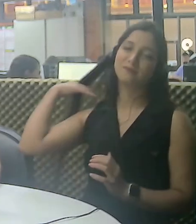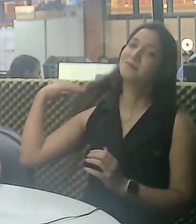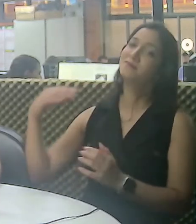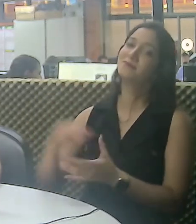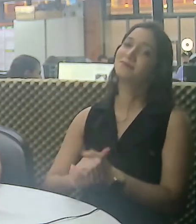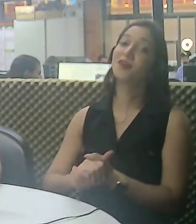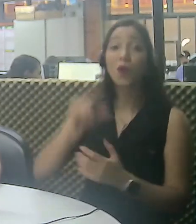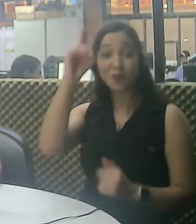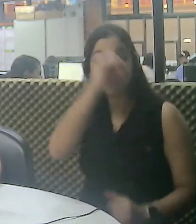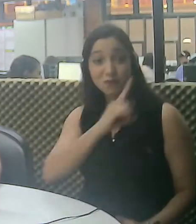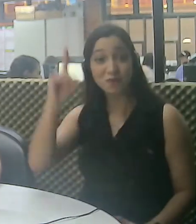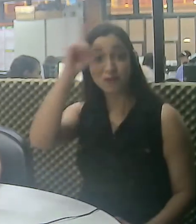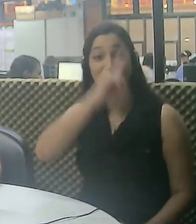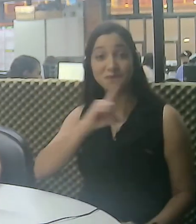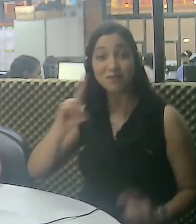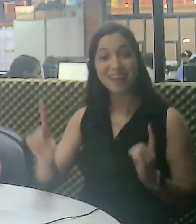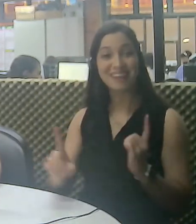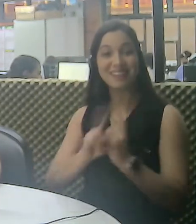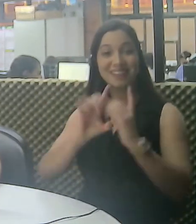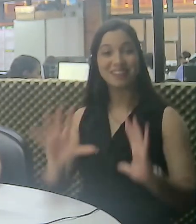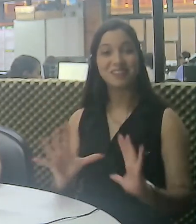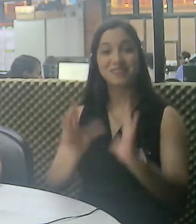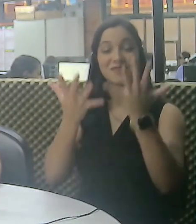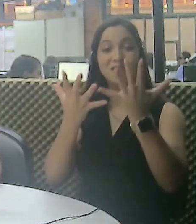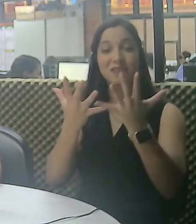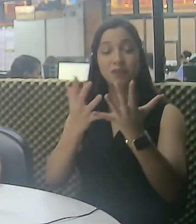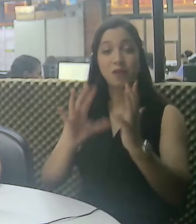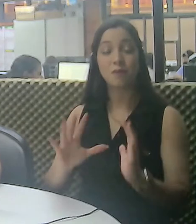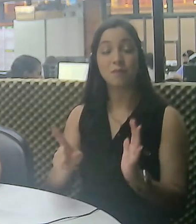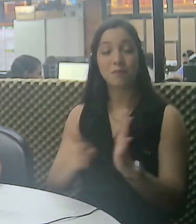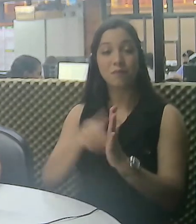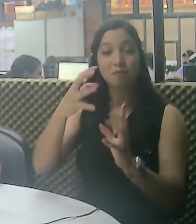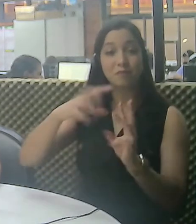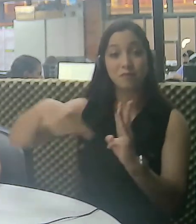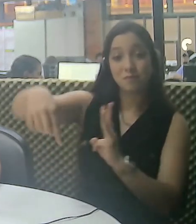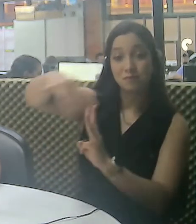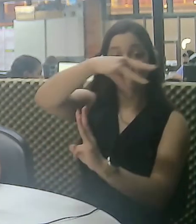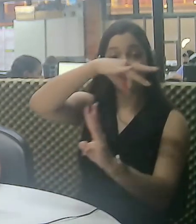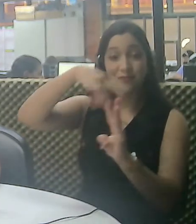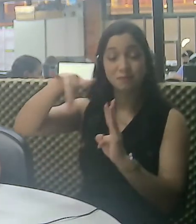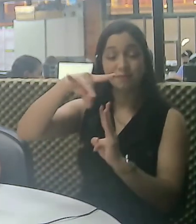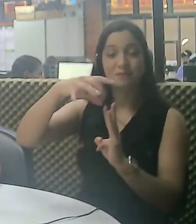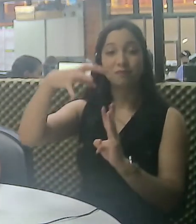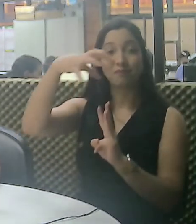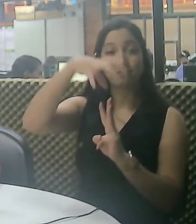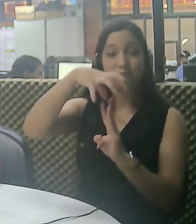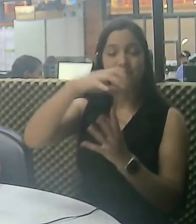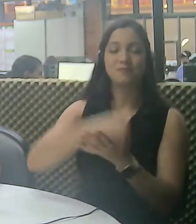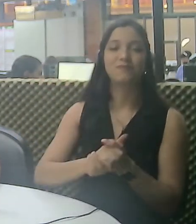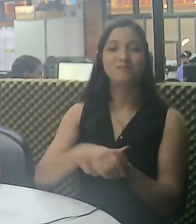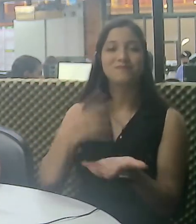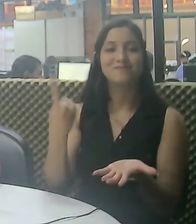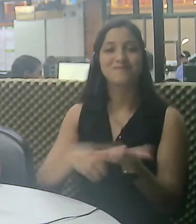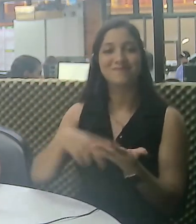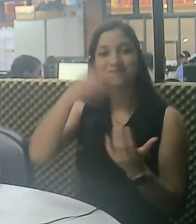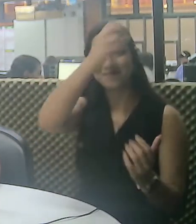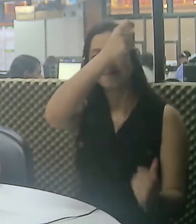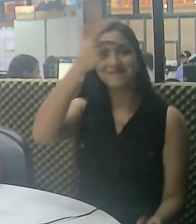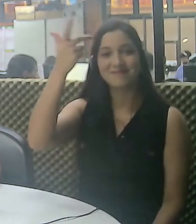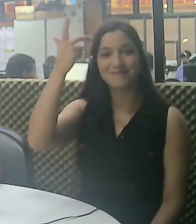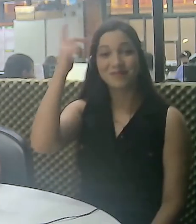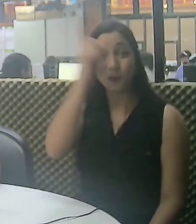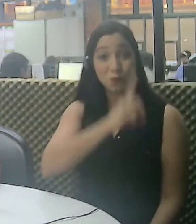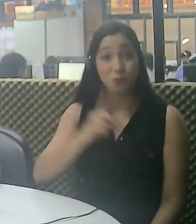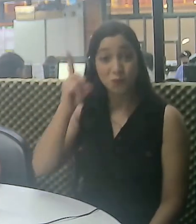Domingo é dia de encontro de Folia de Reis. E por falar em compromisso com a cultura, a Prefeitura de Uberlândia promove